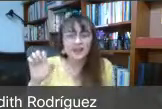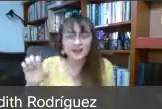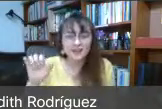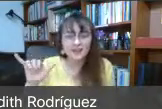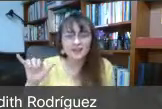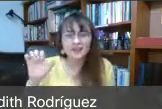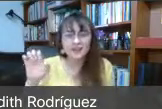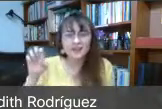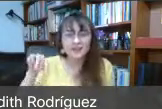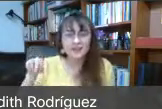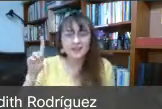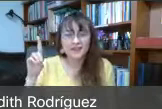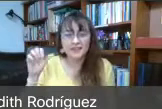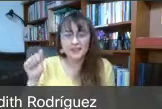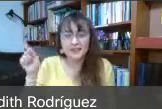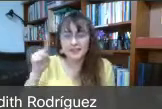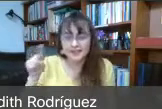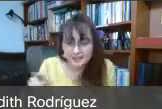cuentos.